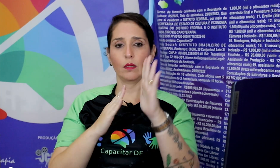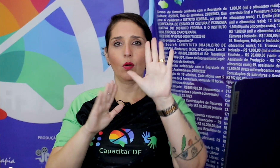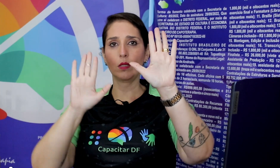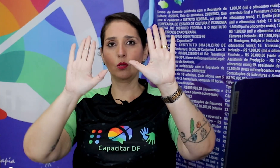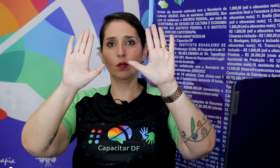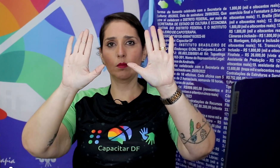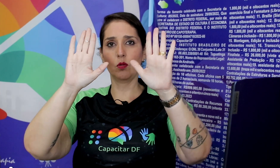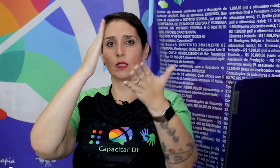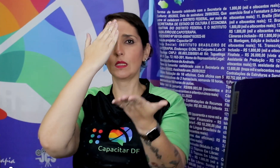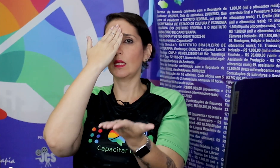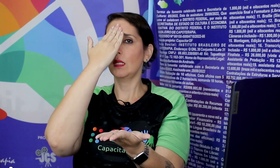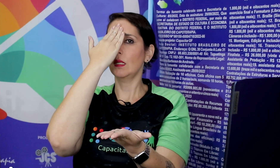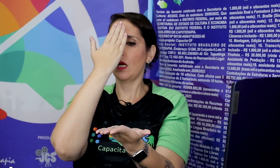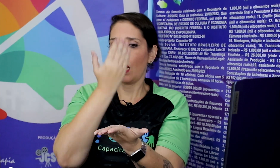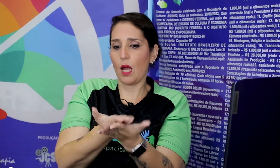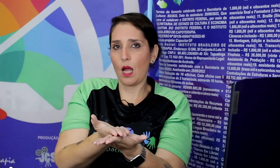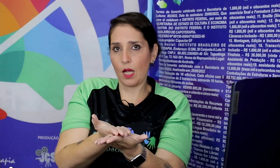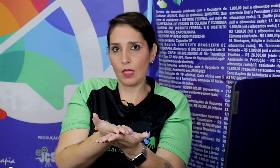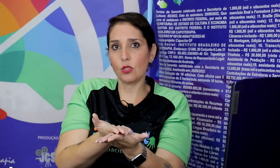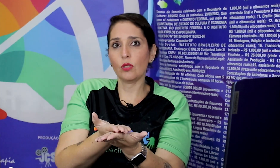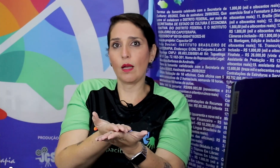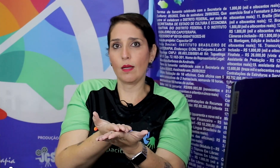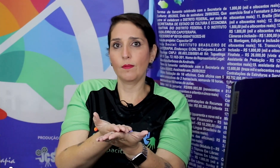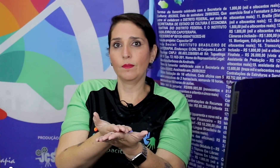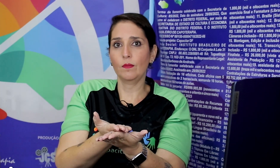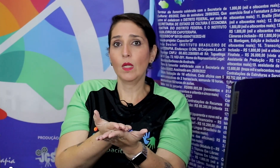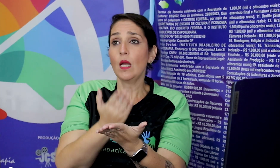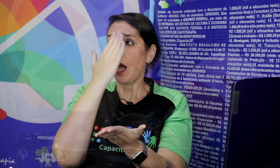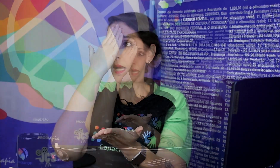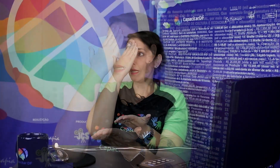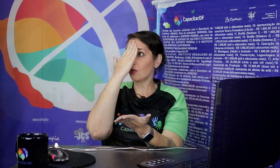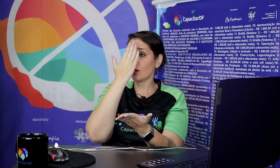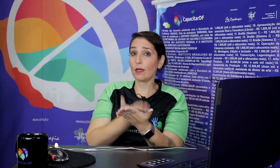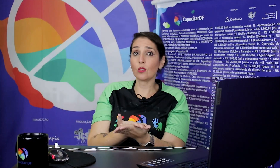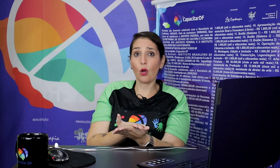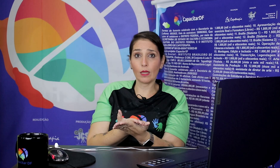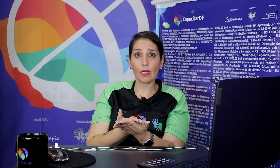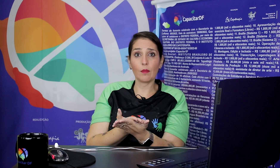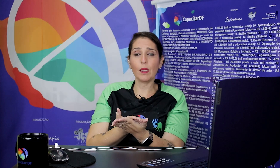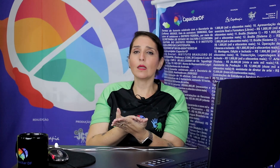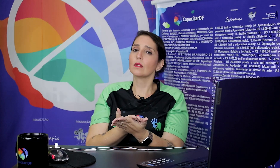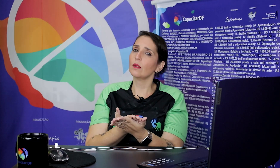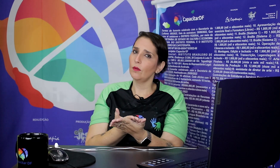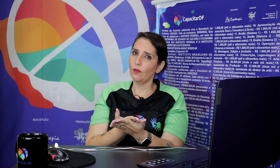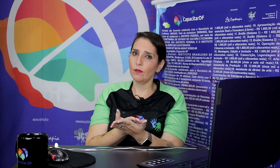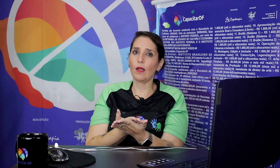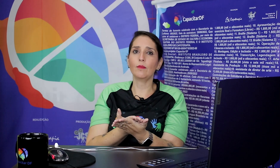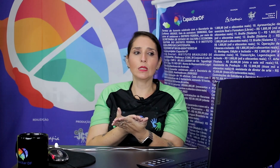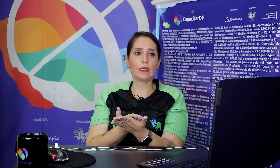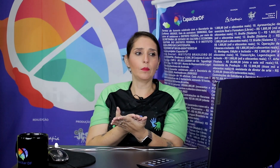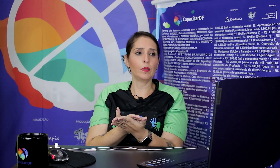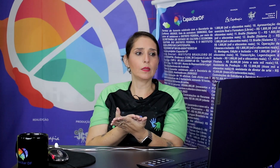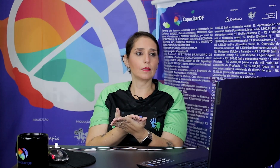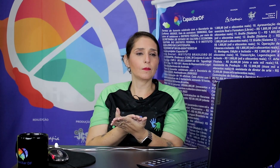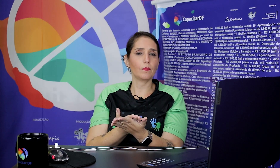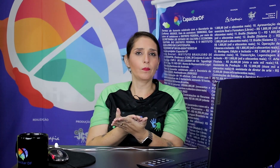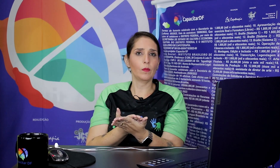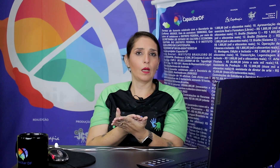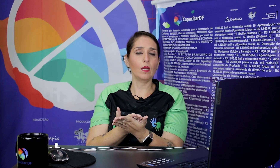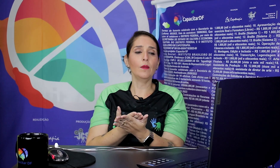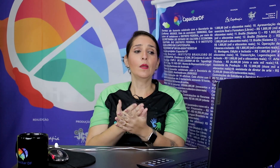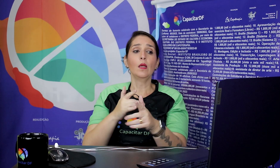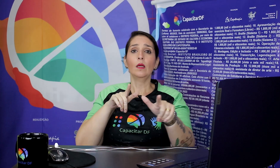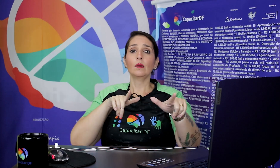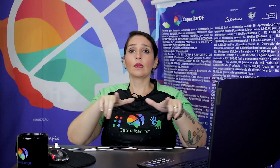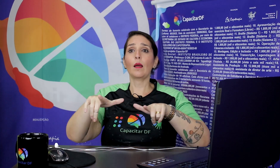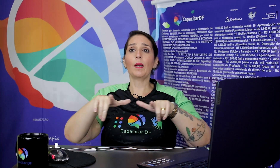Acreditar. Então, as duas mãos assim, acreditar. Acreditar, toca na cabeça, verbo simples,